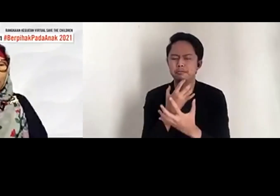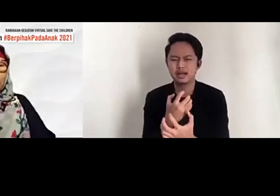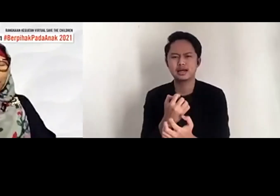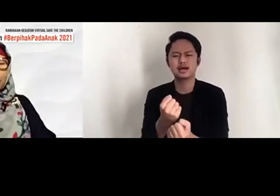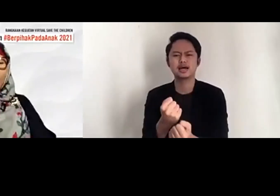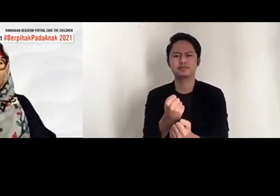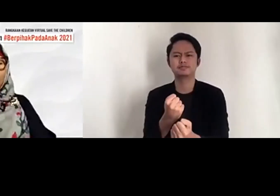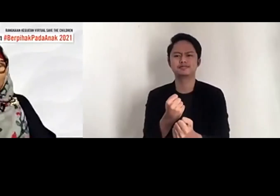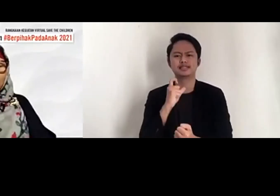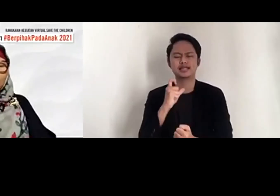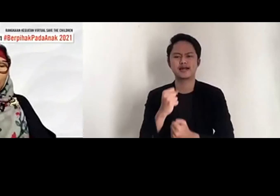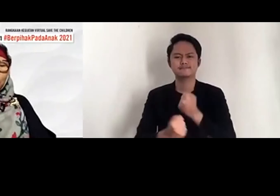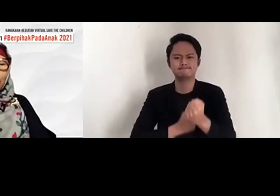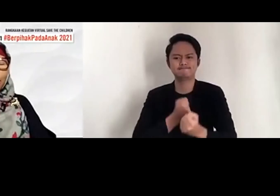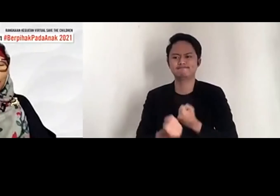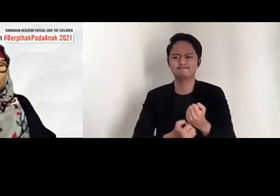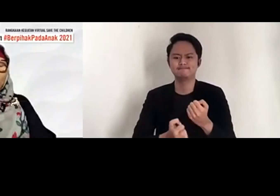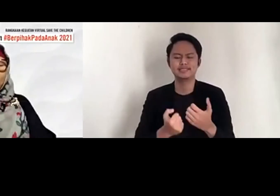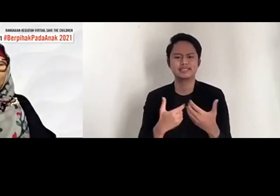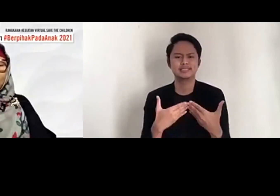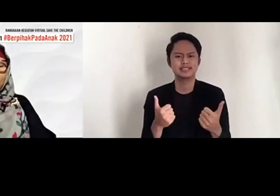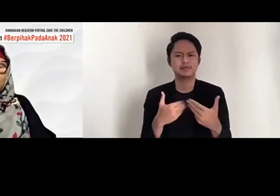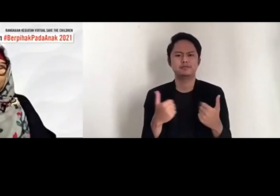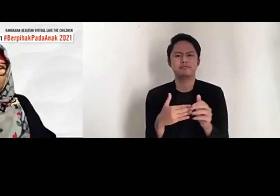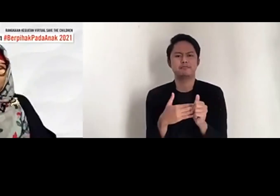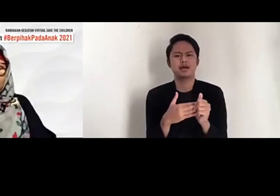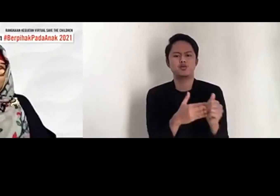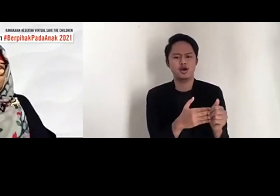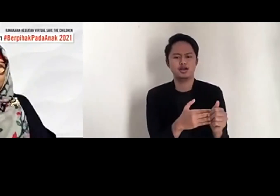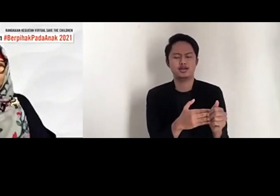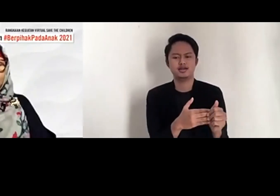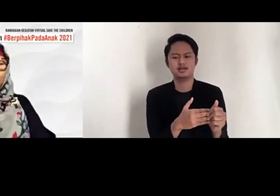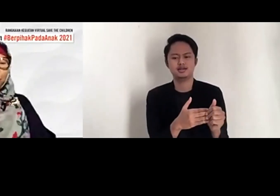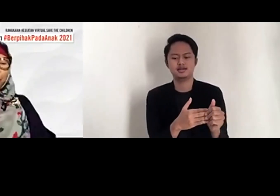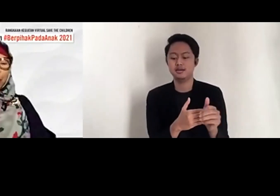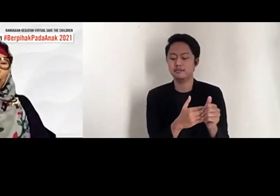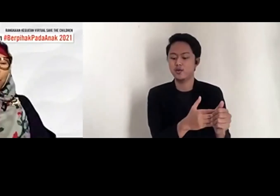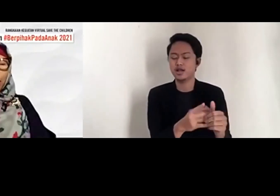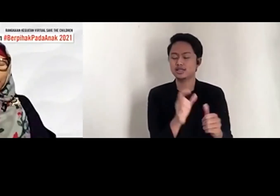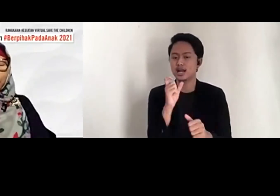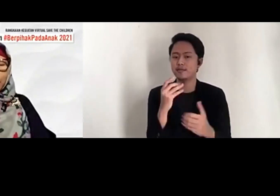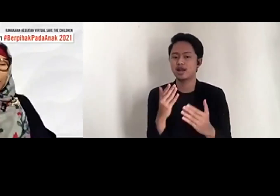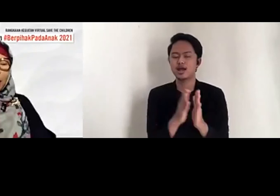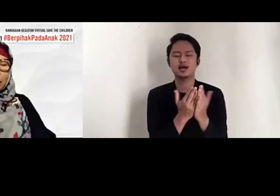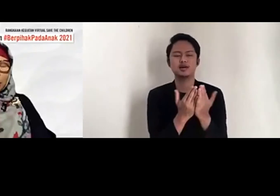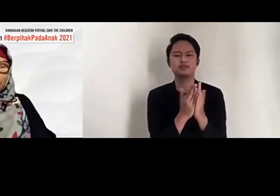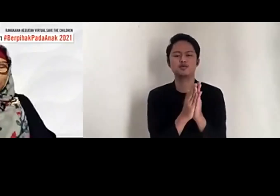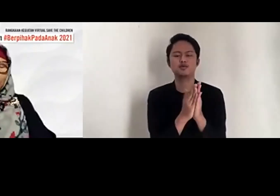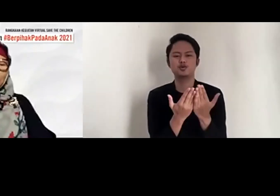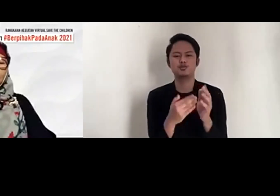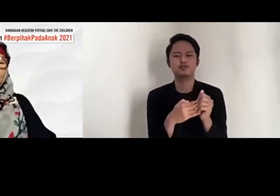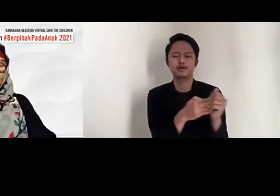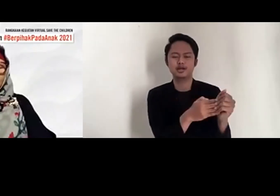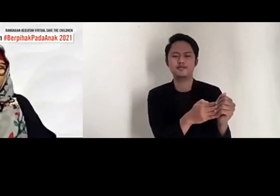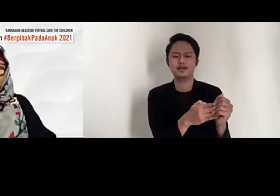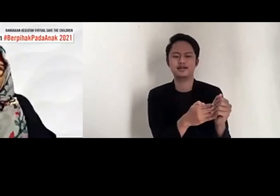upaya kita menyiapkan satu guidance melalui buku pedoman pencegahan kekerasan